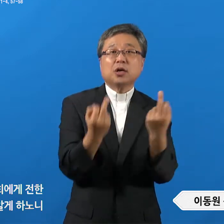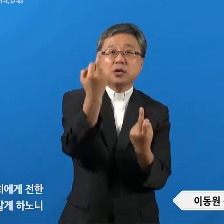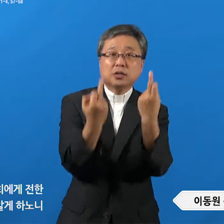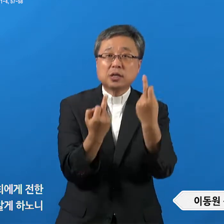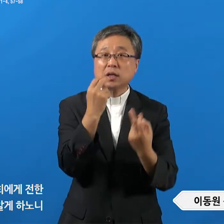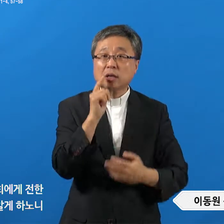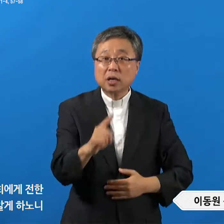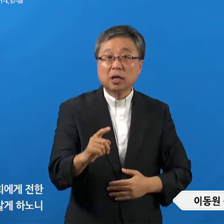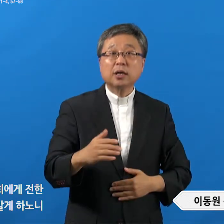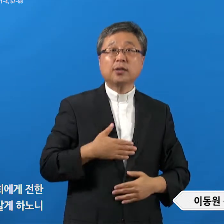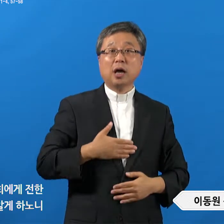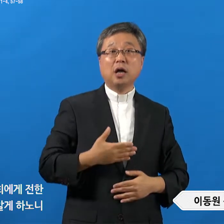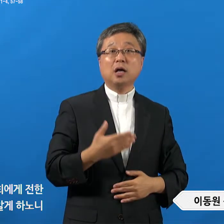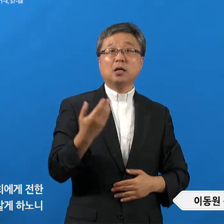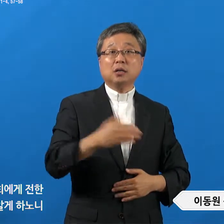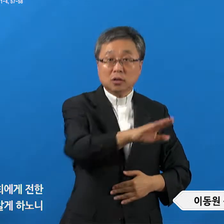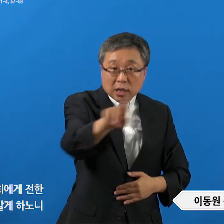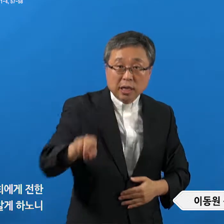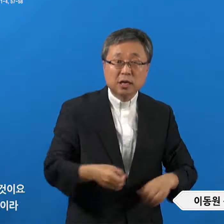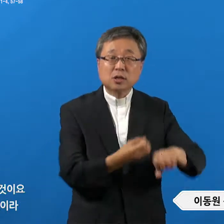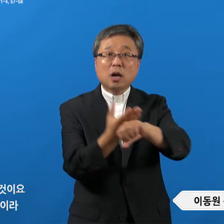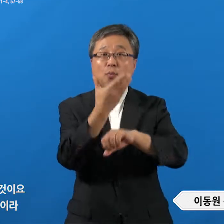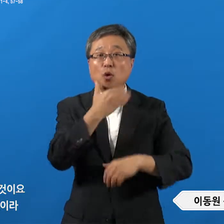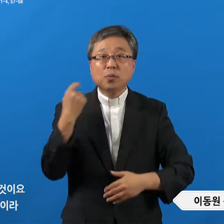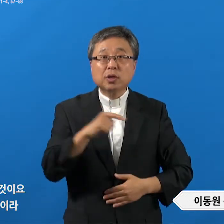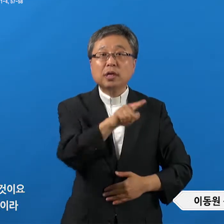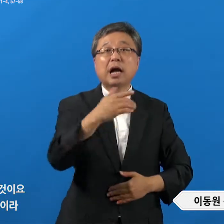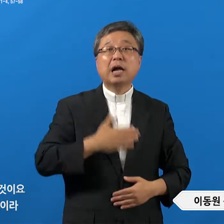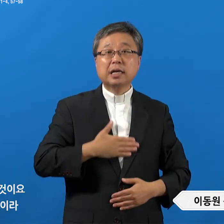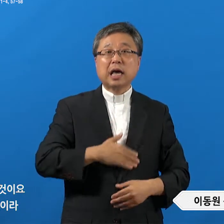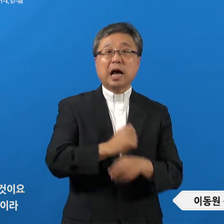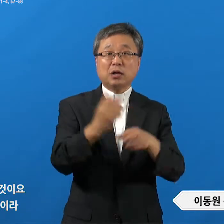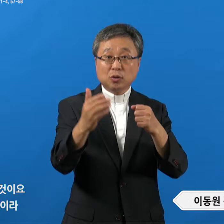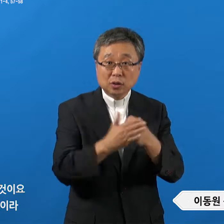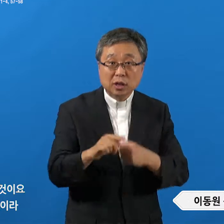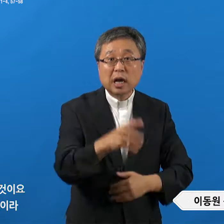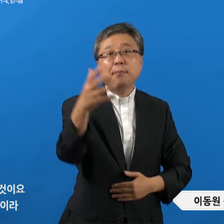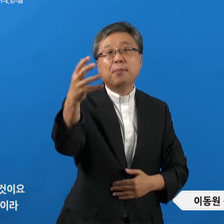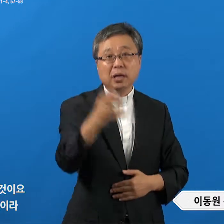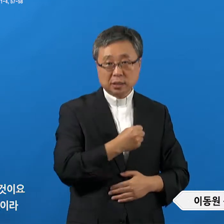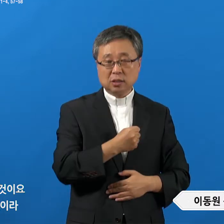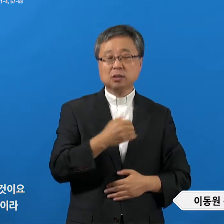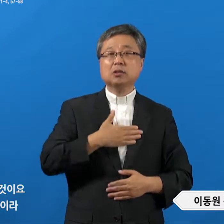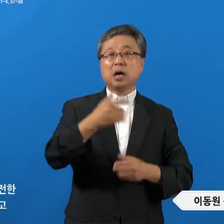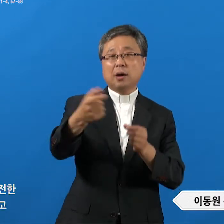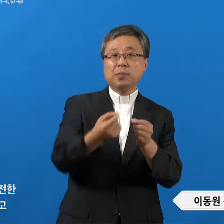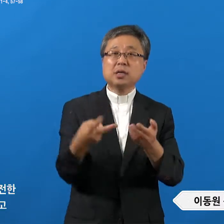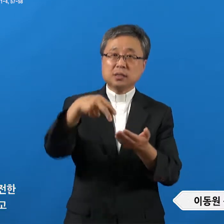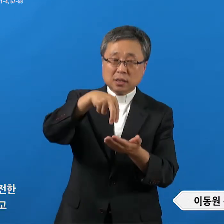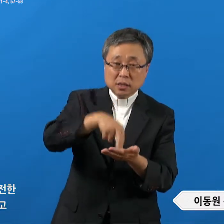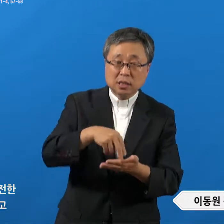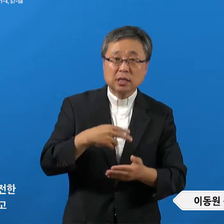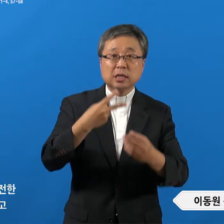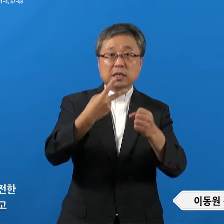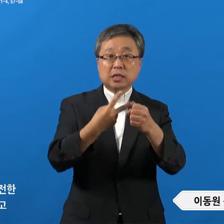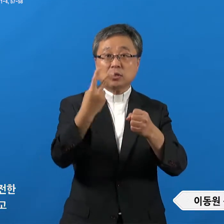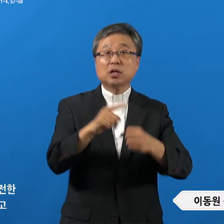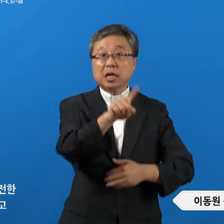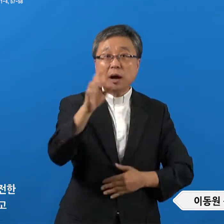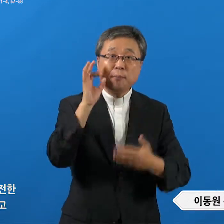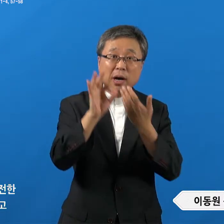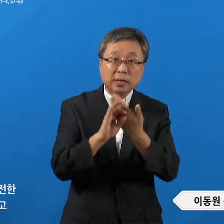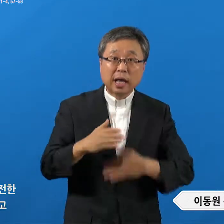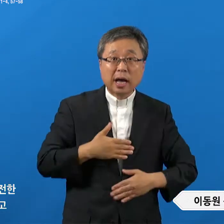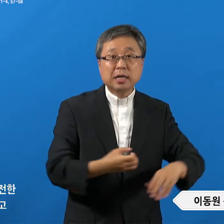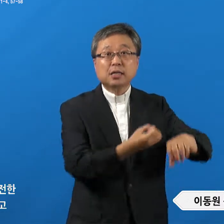형제들아, 내가 너희에게 전한 복음을 너희에게 알게 하노니 이는 너희가 받은 것이요 또 그 가운데 선 것이라. 2절에요. 너희가 만일